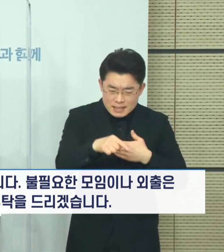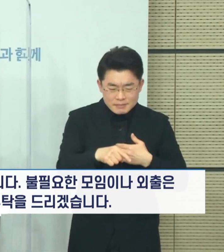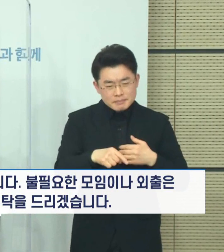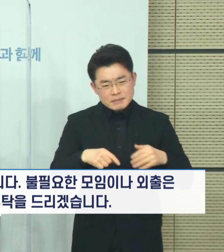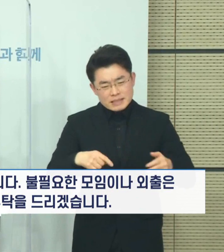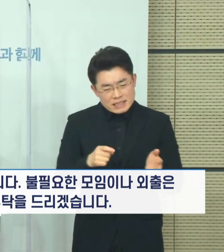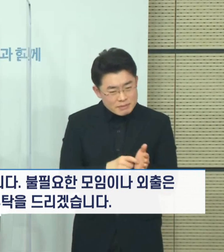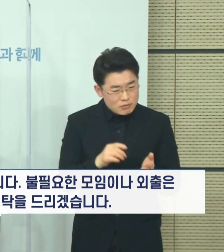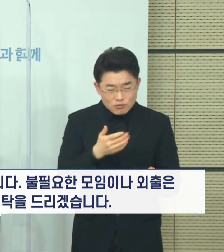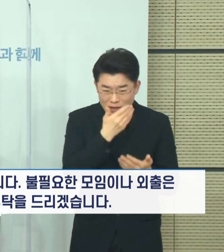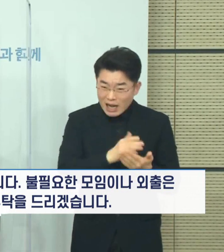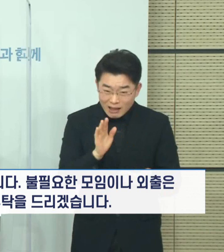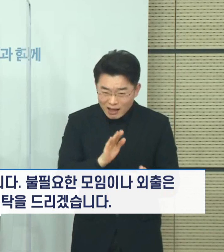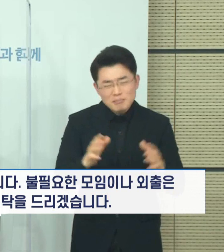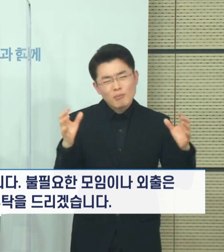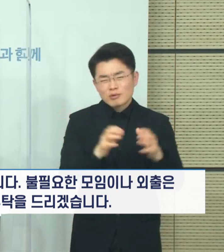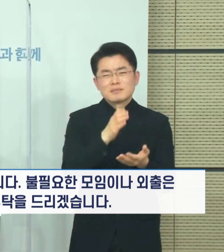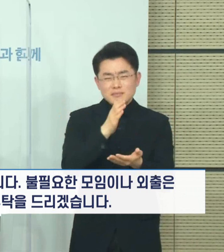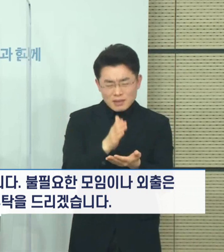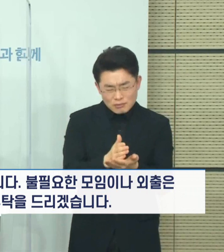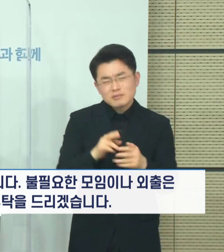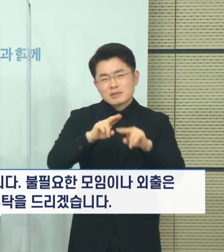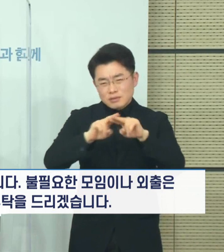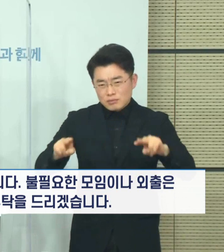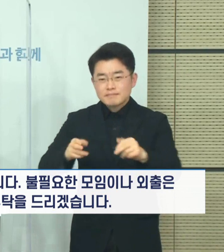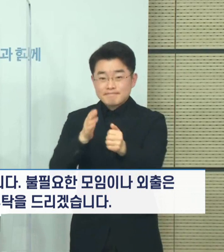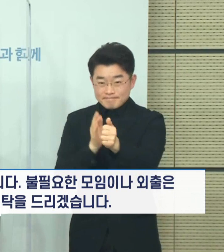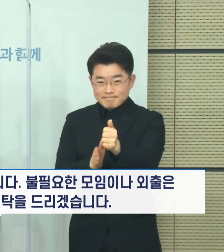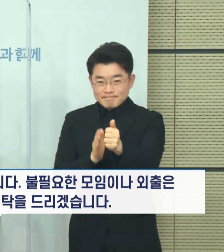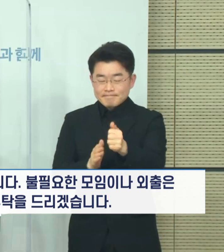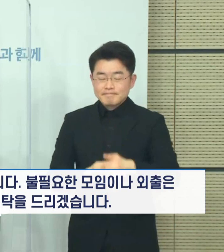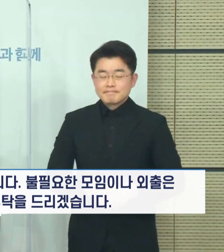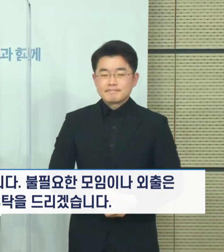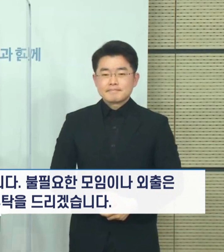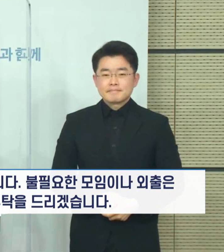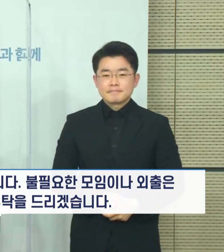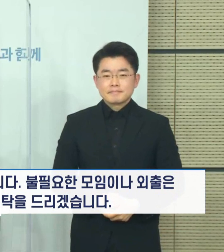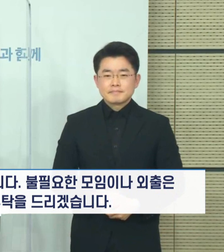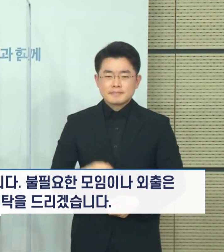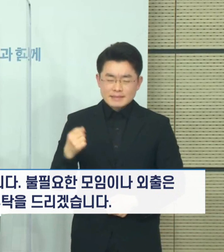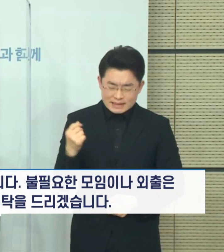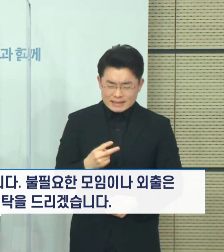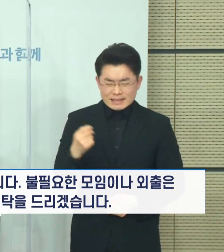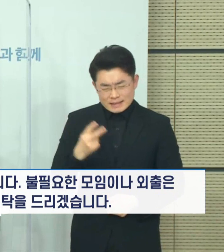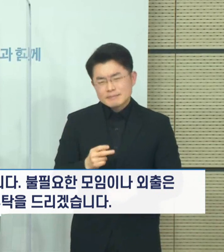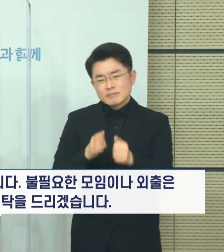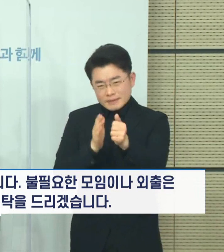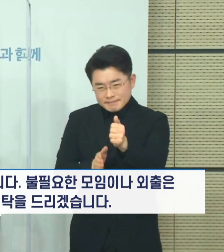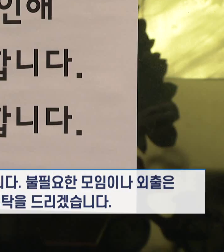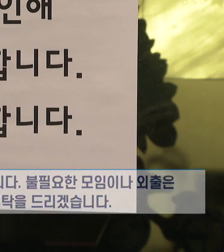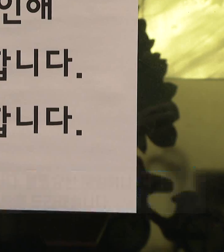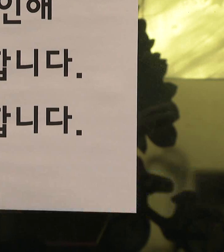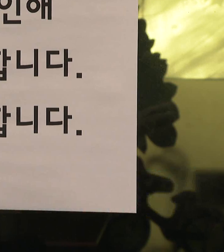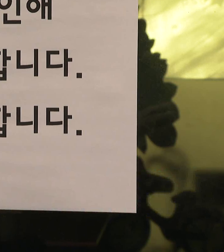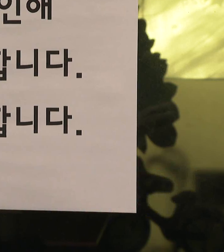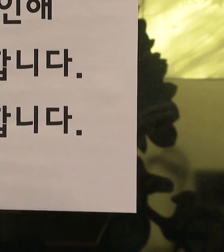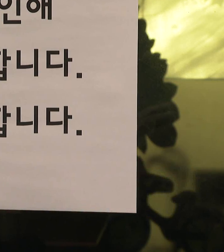그다음에 외출은 가급적이면 삼가해 주시거나 자제해 주시기를 거듭 부탁을 드리겠습니다.